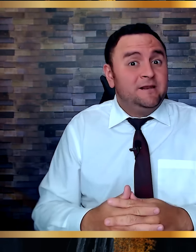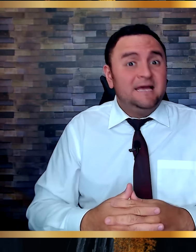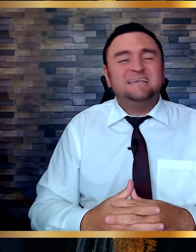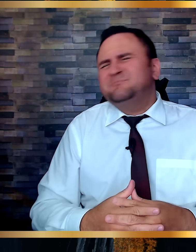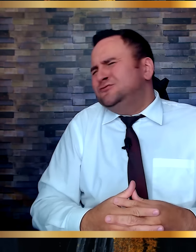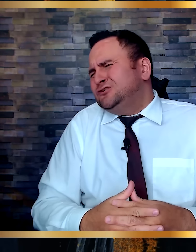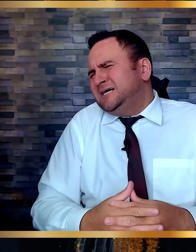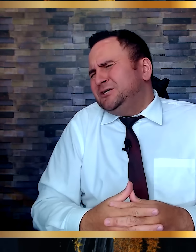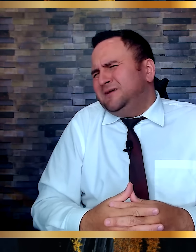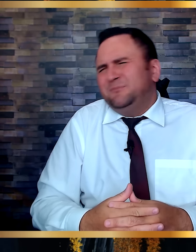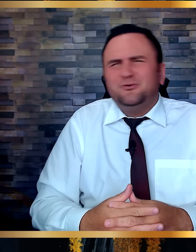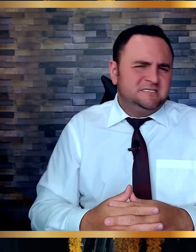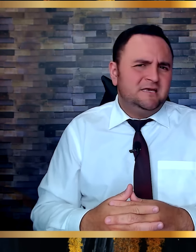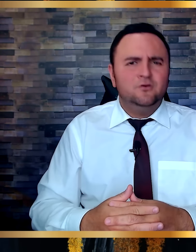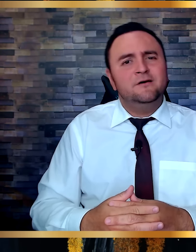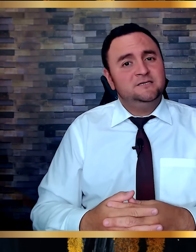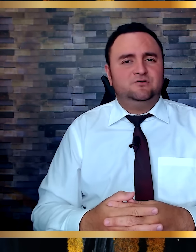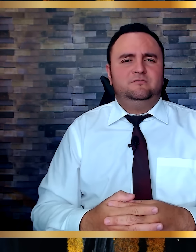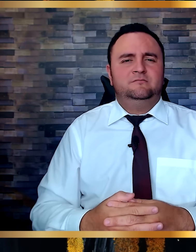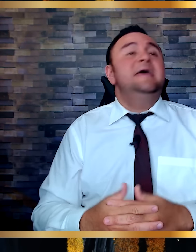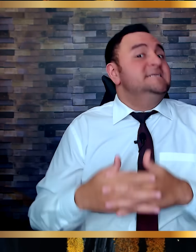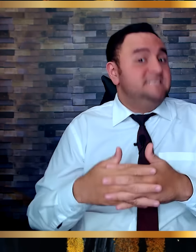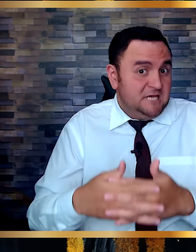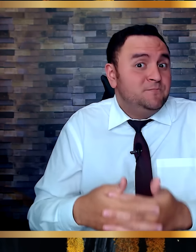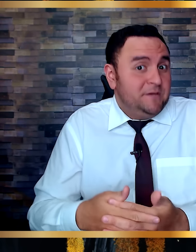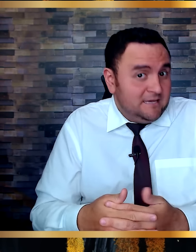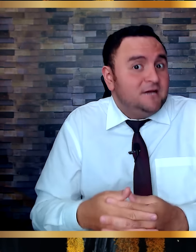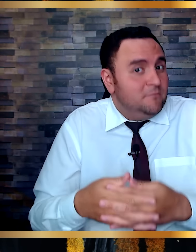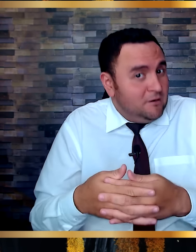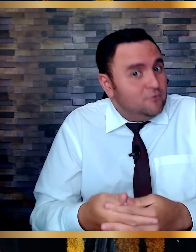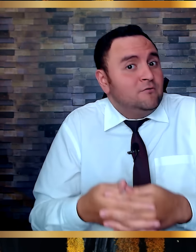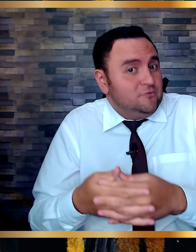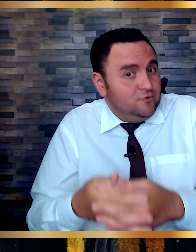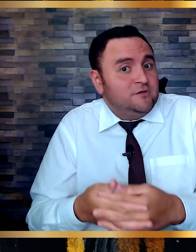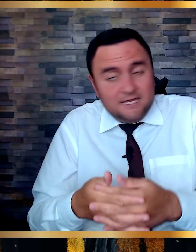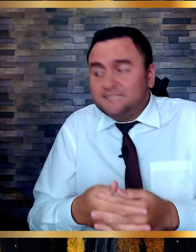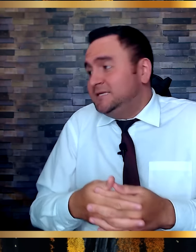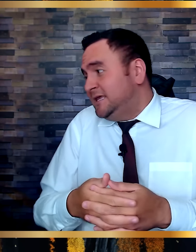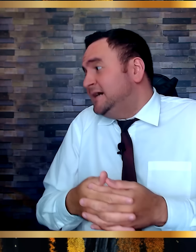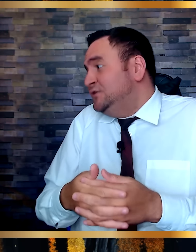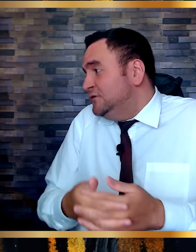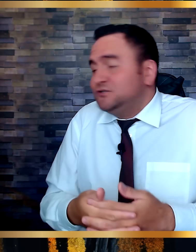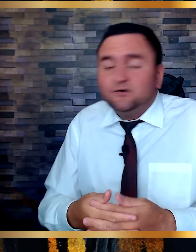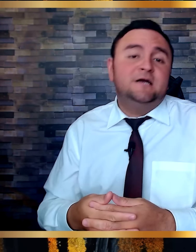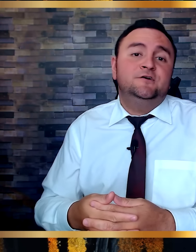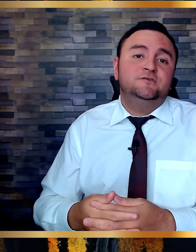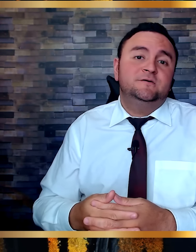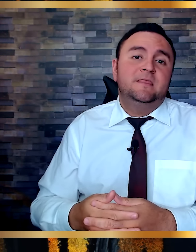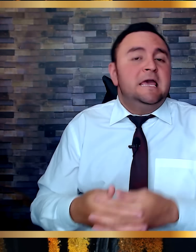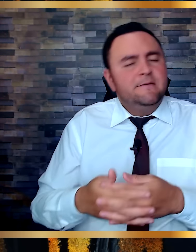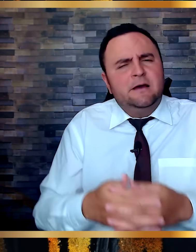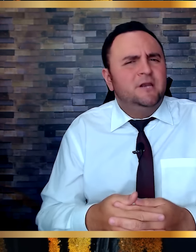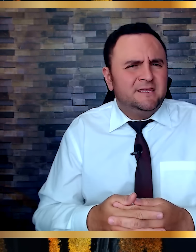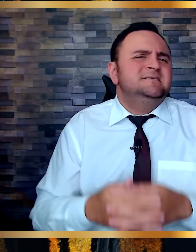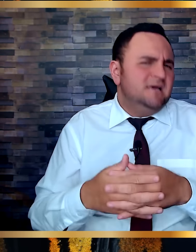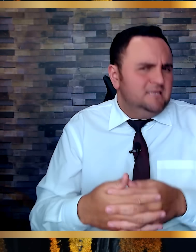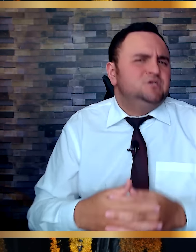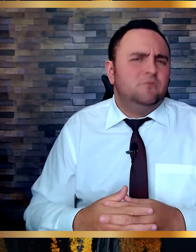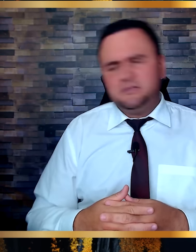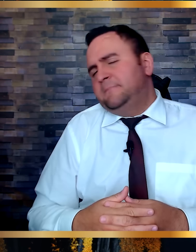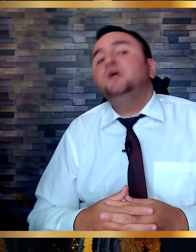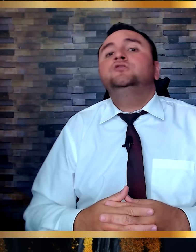es verdad, muchos años venimos diciendo eso. Sí, es verdad, yo me acuerdo cuando yo tenía 7 años, 8 años, y mi abuelita